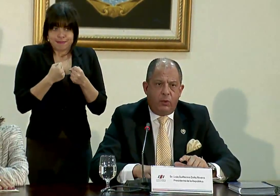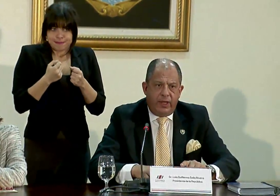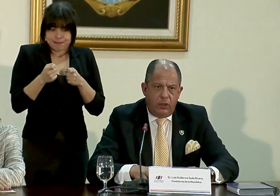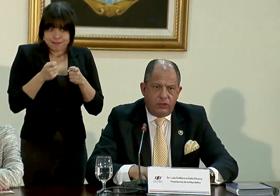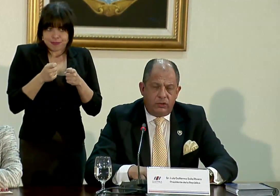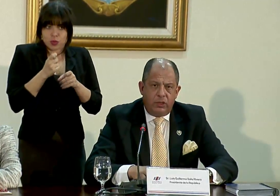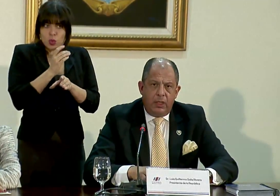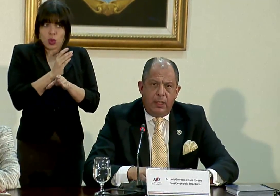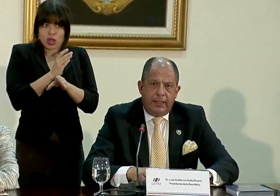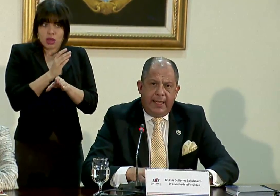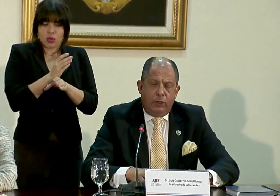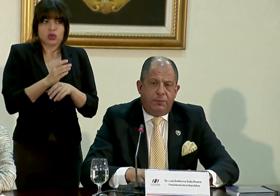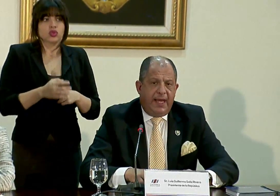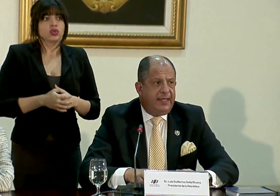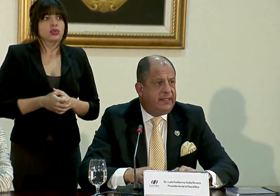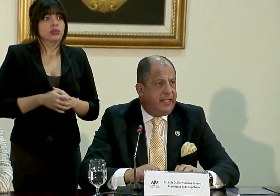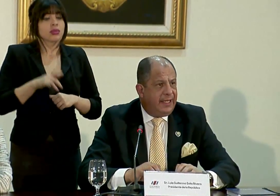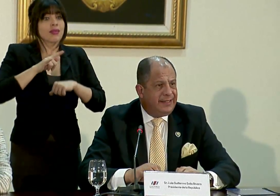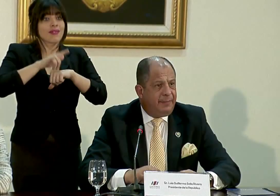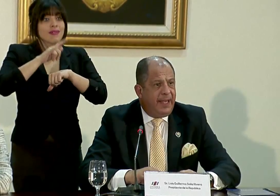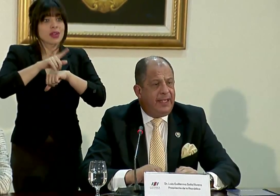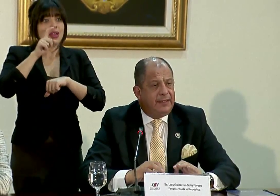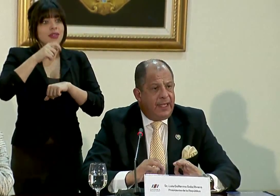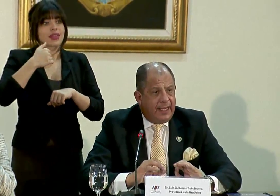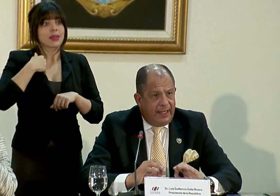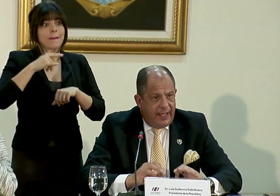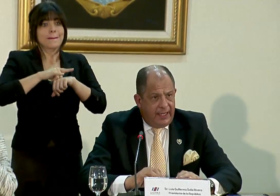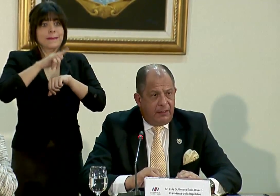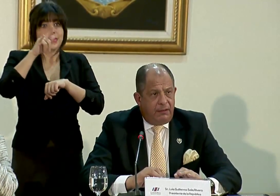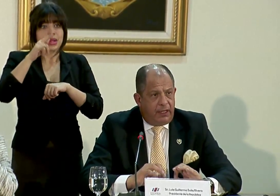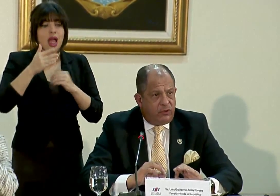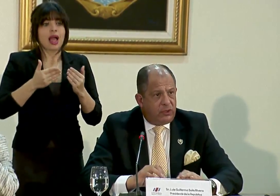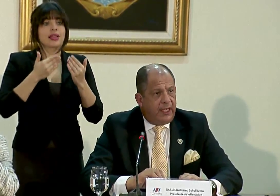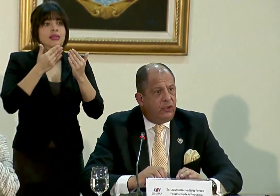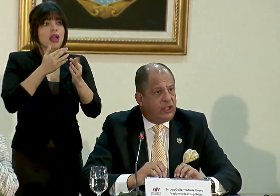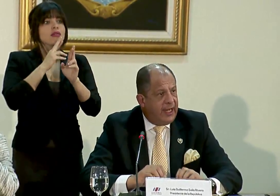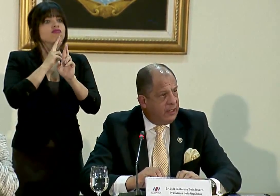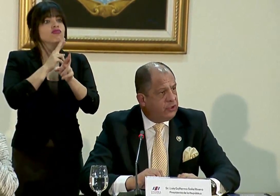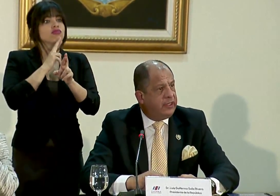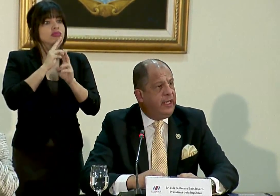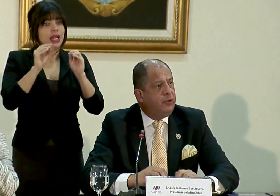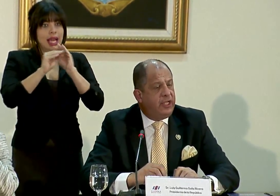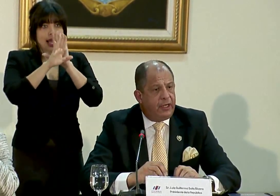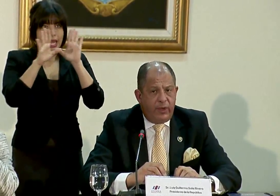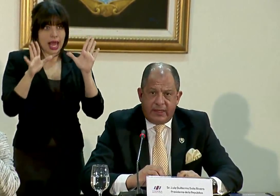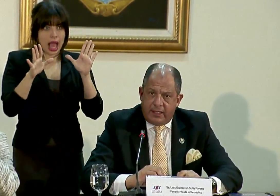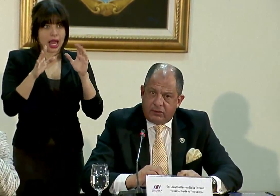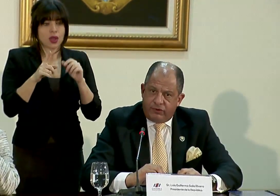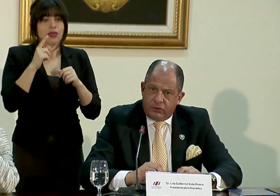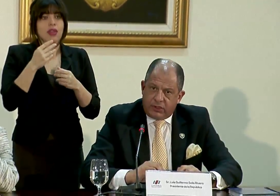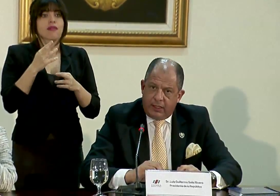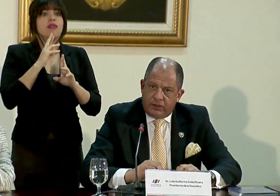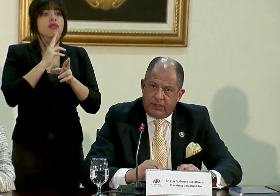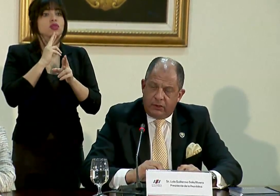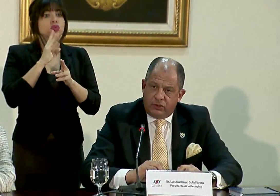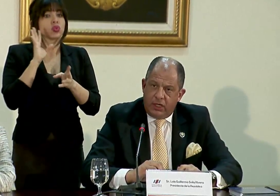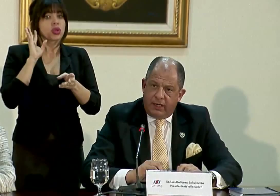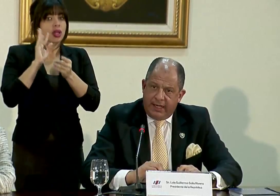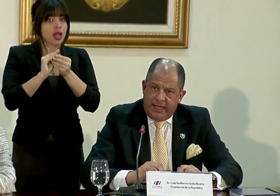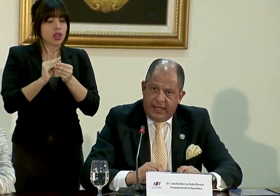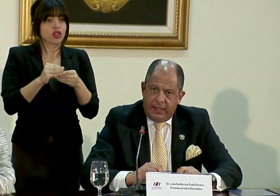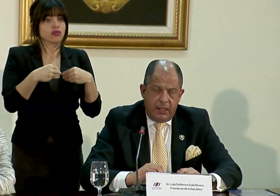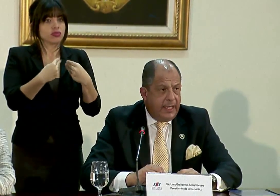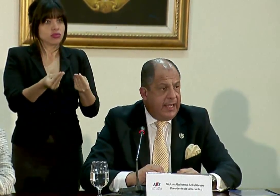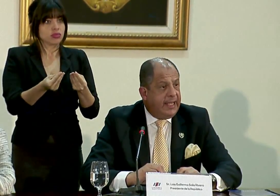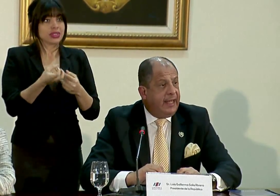tenemos que ser cuidadosos, que los viajes tienen que ser viajes que den resultados claros, que tenemos que dar cuenta de esos resultados si se nos